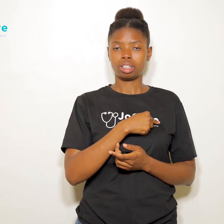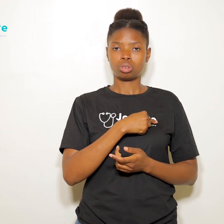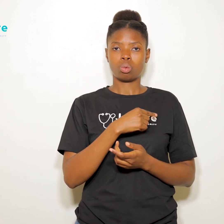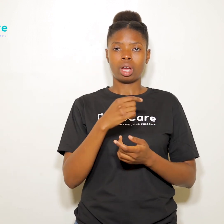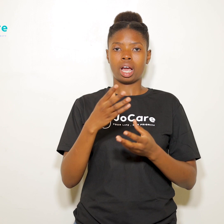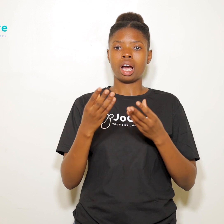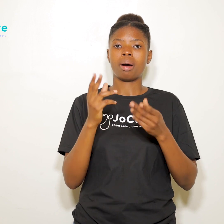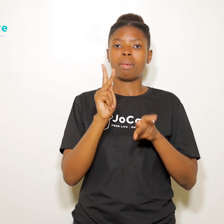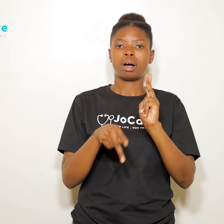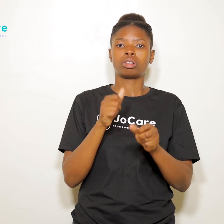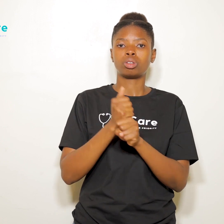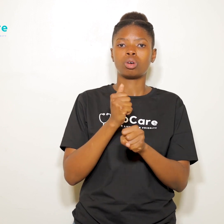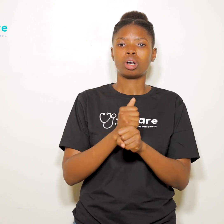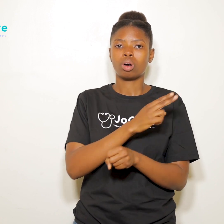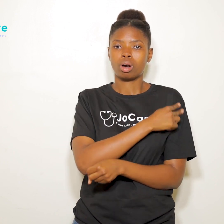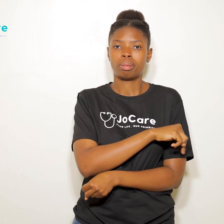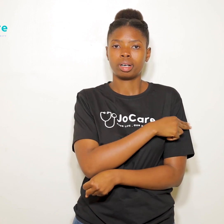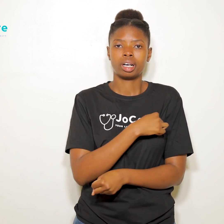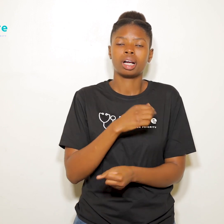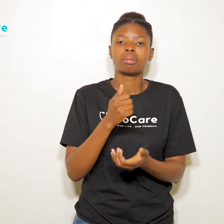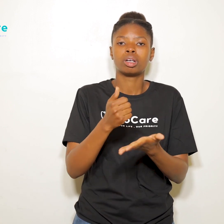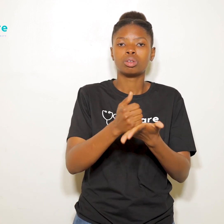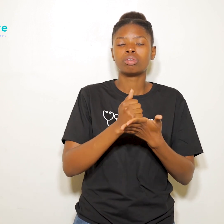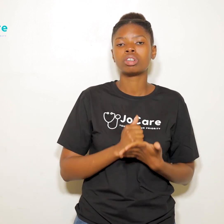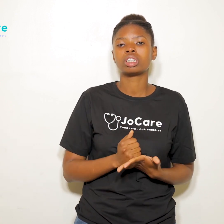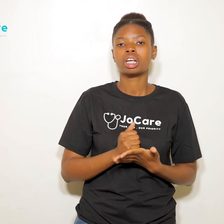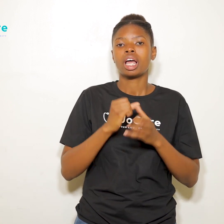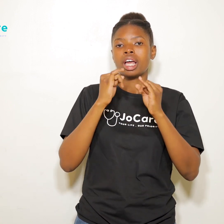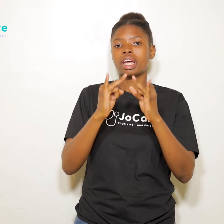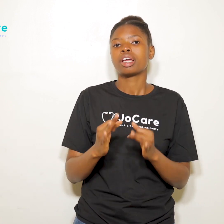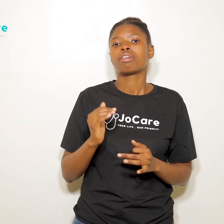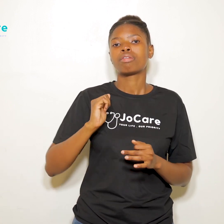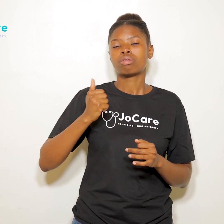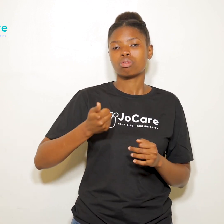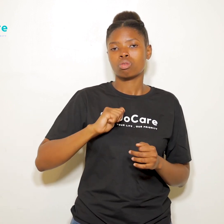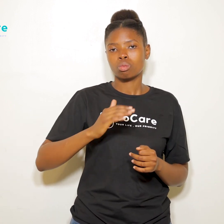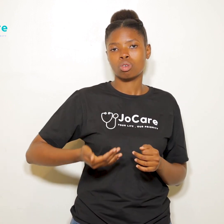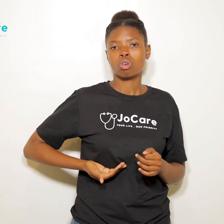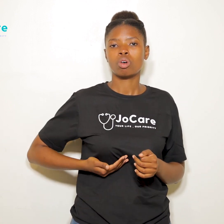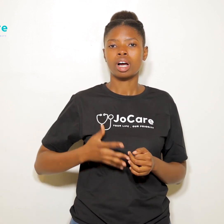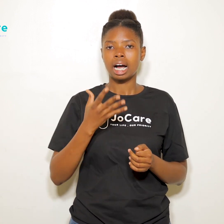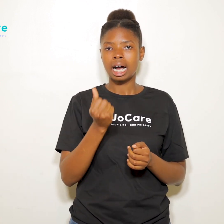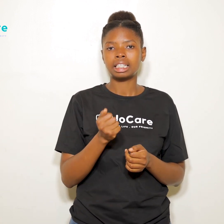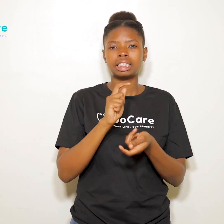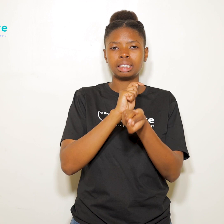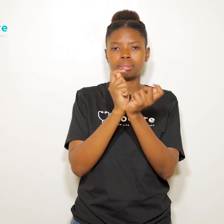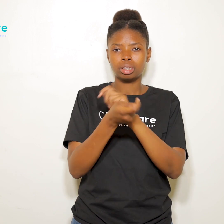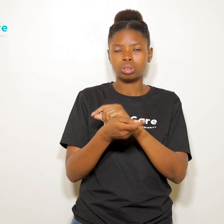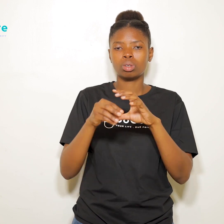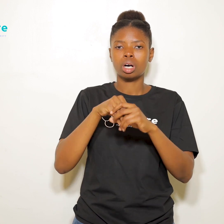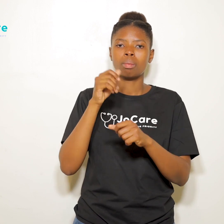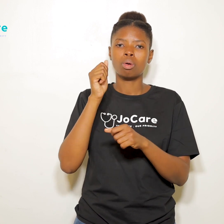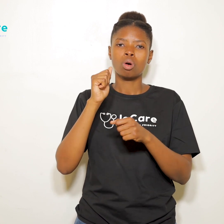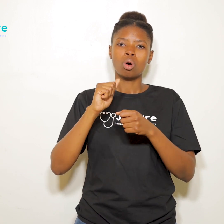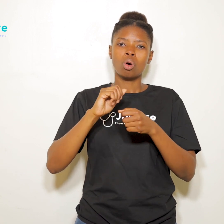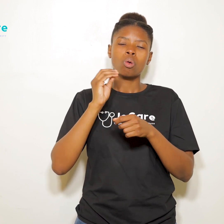iyo umudamu azi ukwezi kwe akagira impinduka runaka zabayeho akabikubwira neza kubera ko